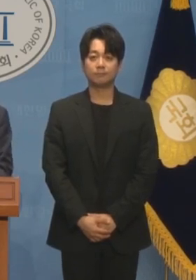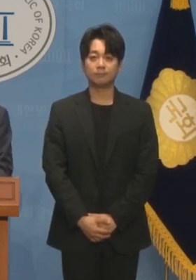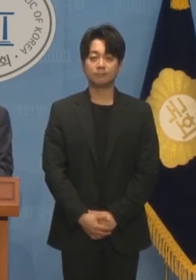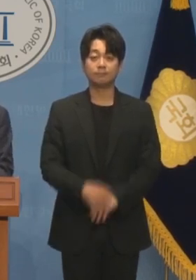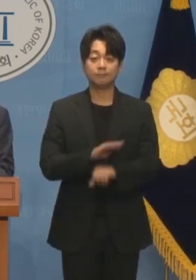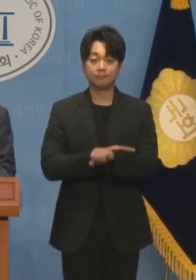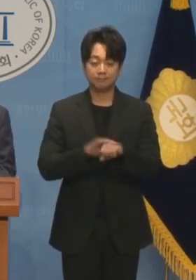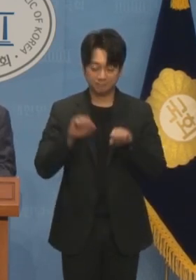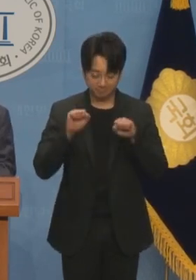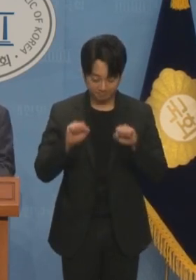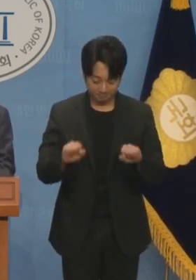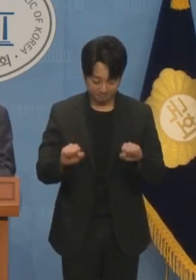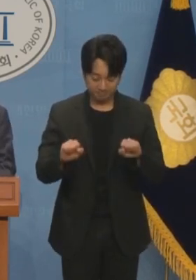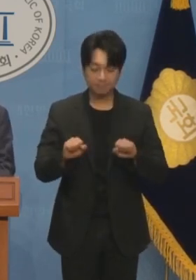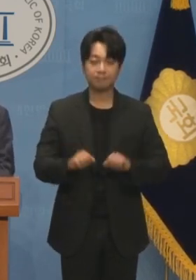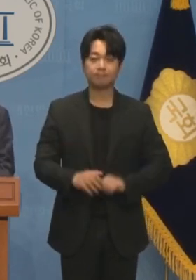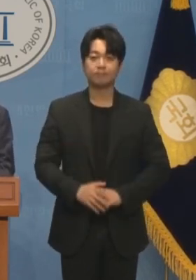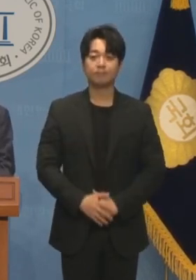안녕하십니까?